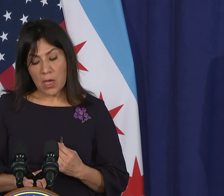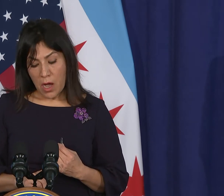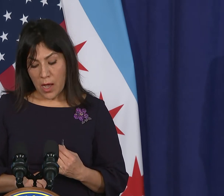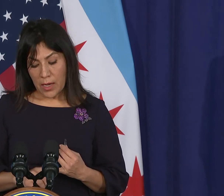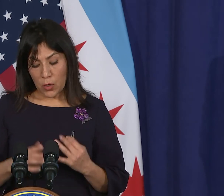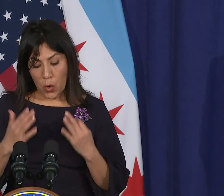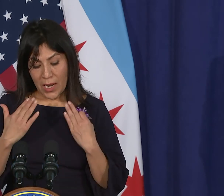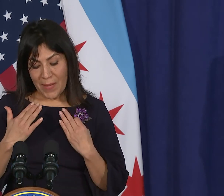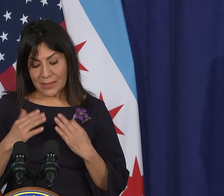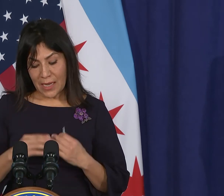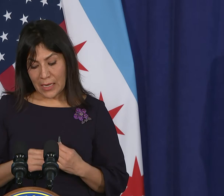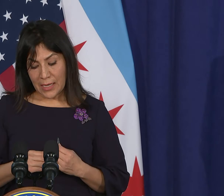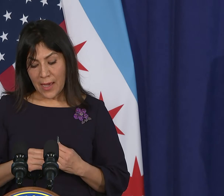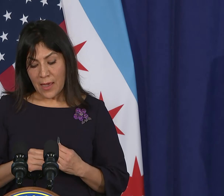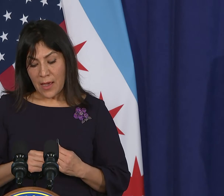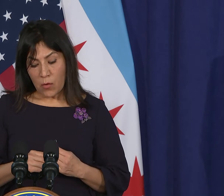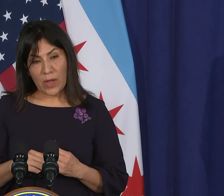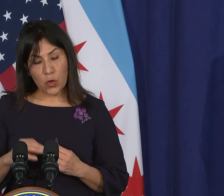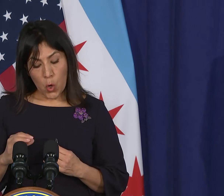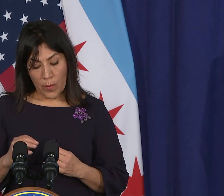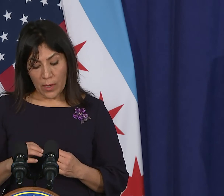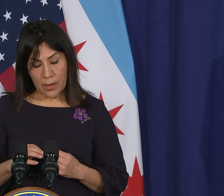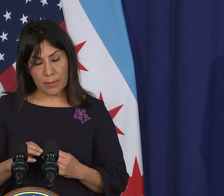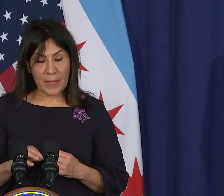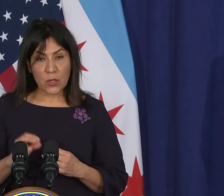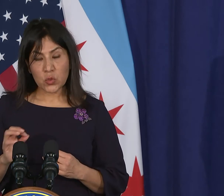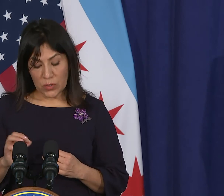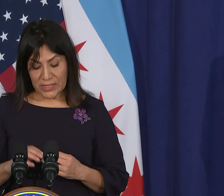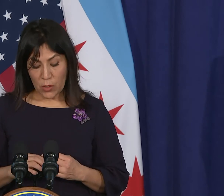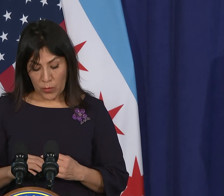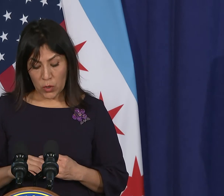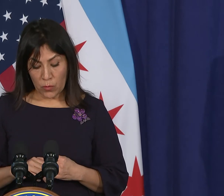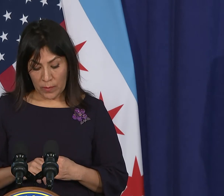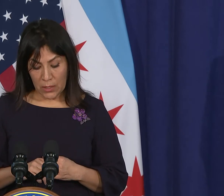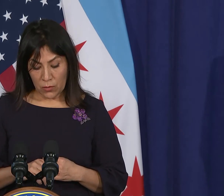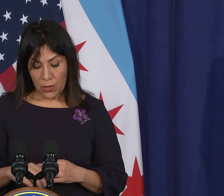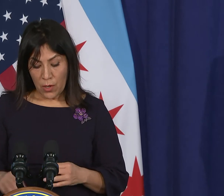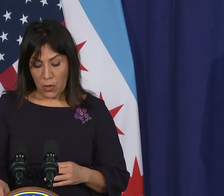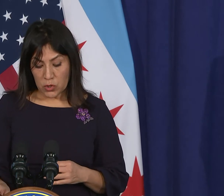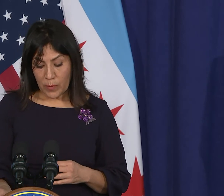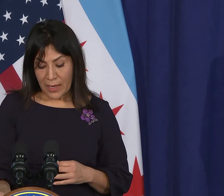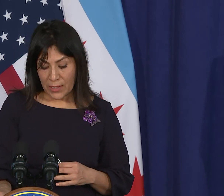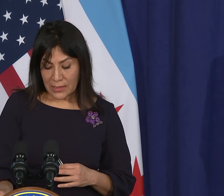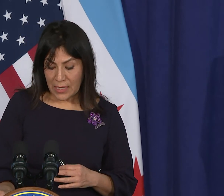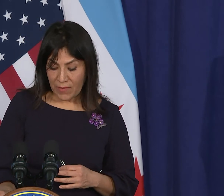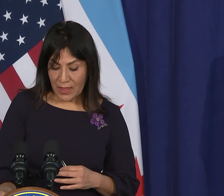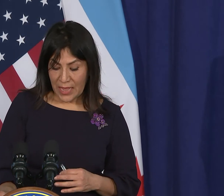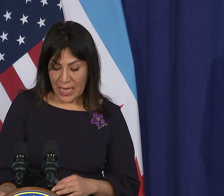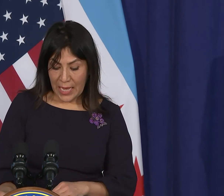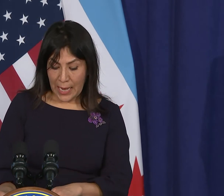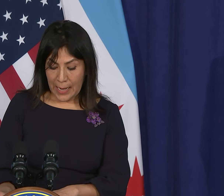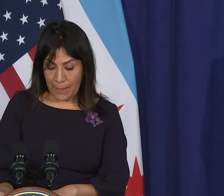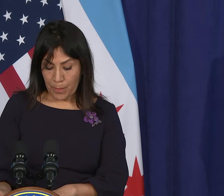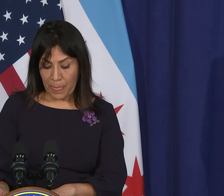sentados con la mascarilla cuando menos cuando están comiendo o bebiendo. Los bares